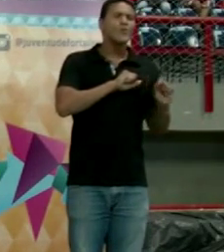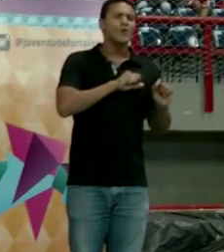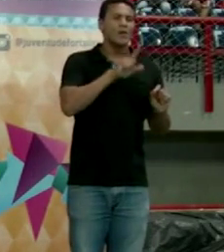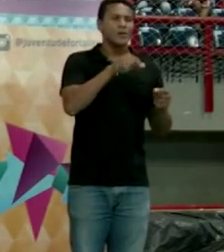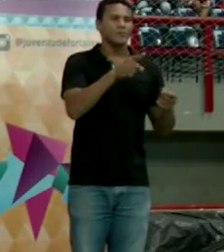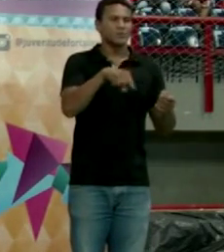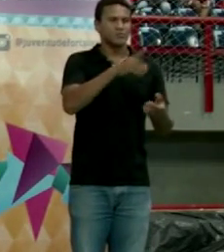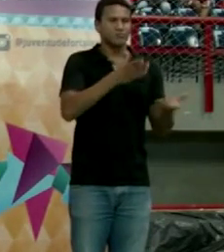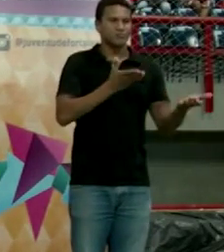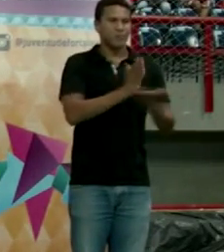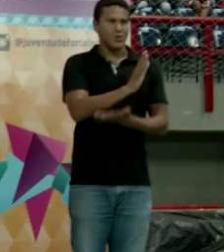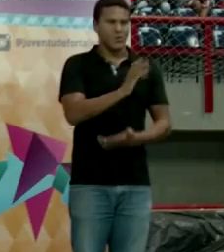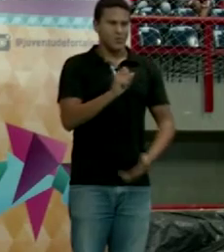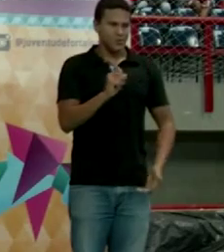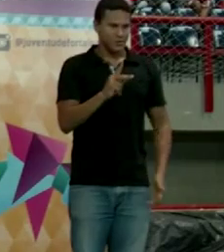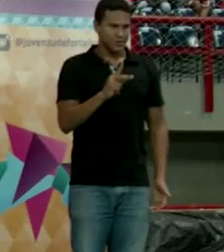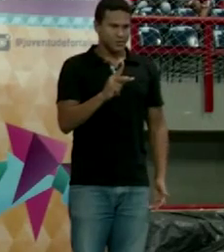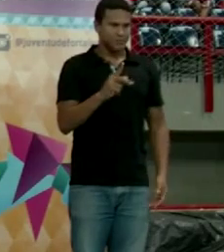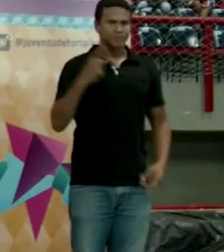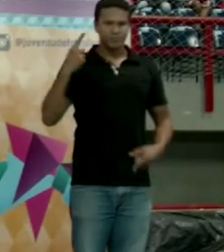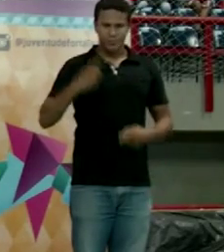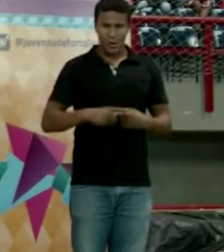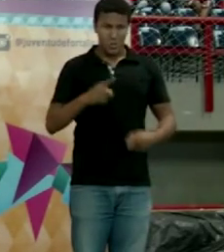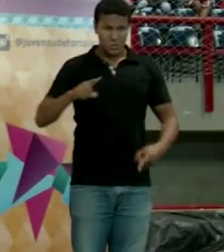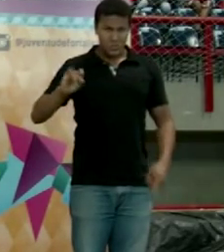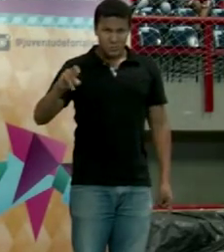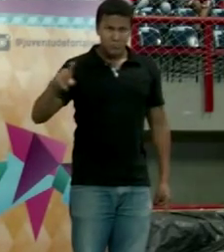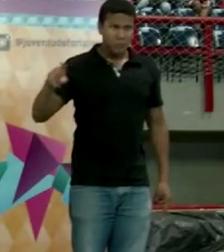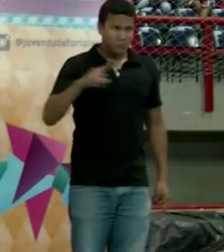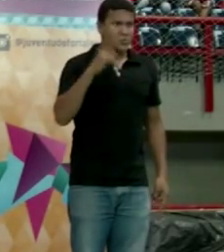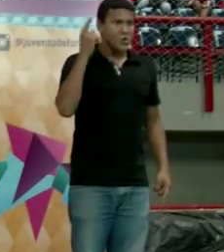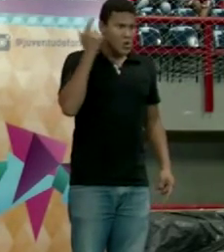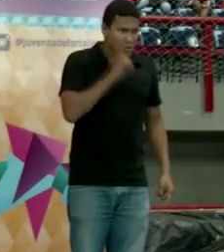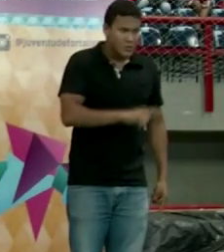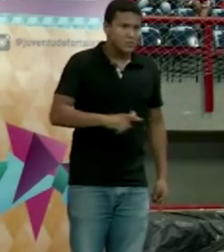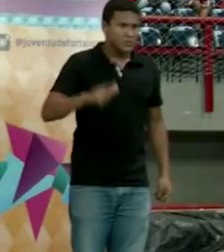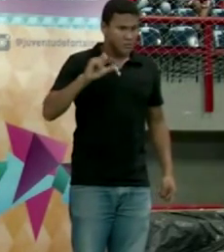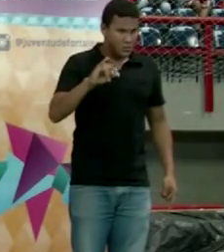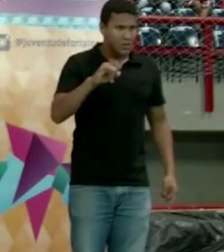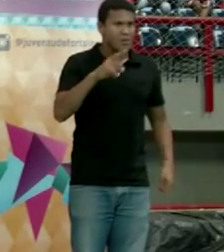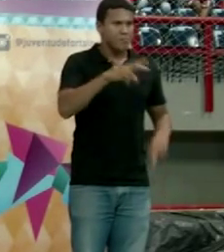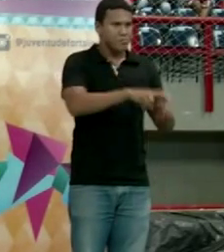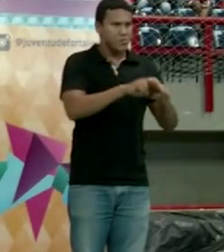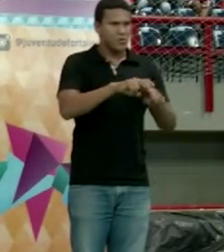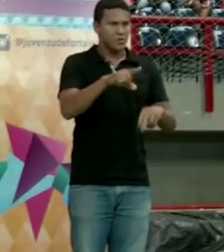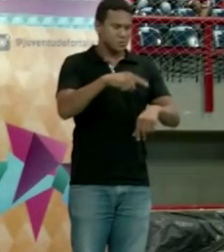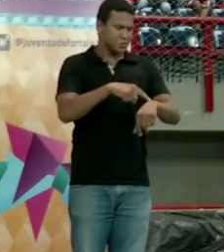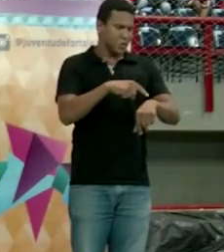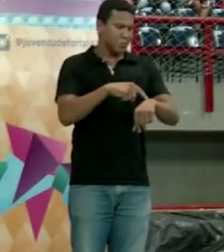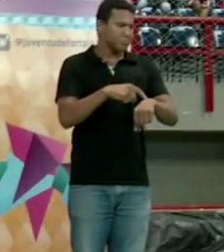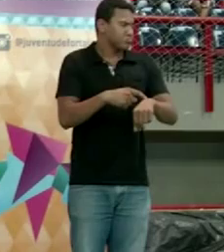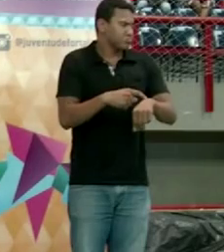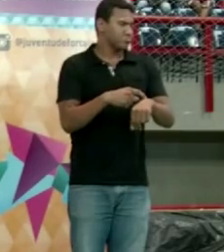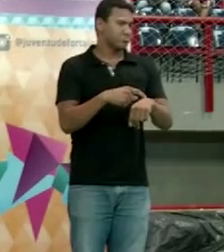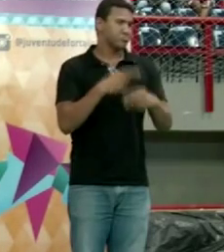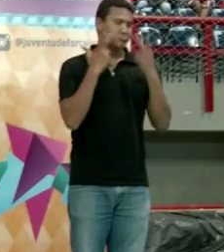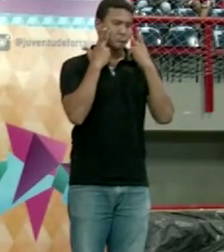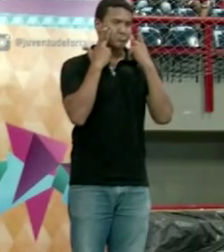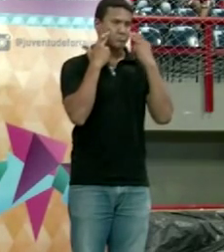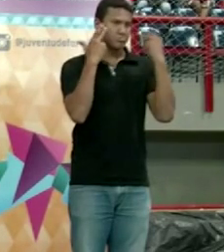aprovação. Porque assim sendo, para você, o tempo é só mais um